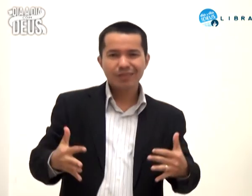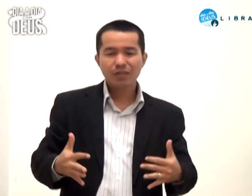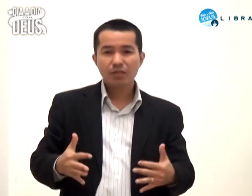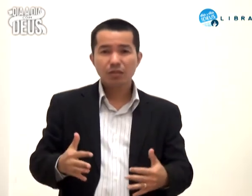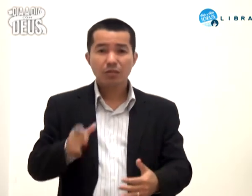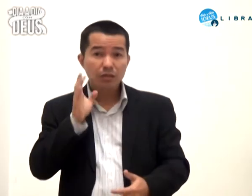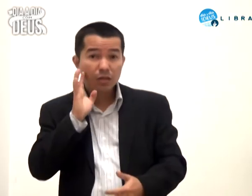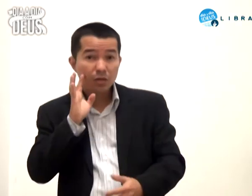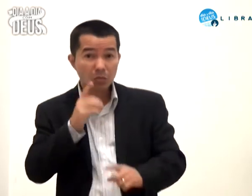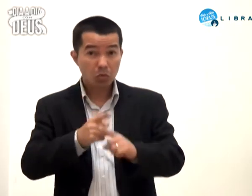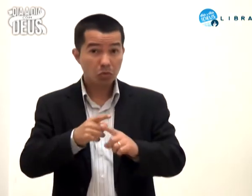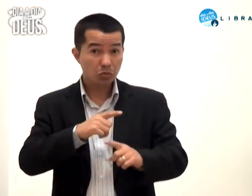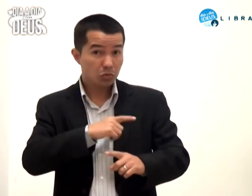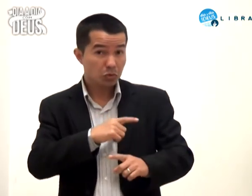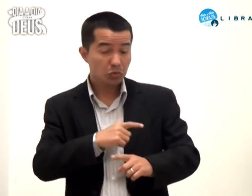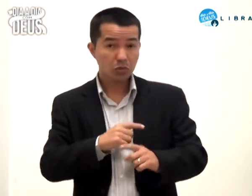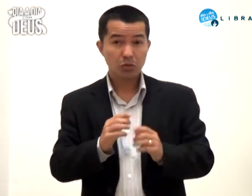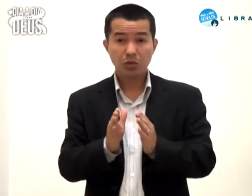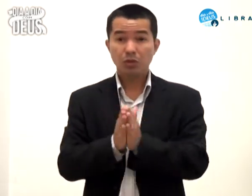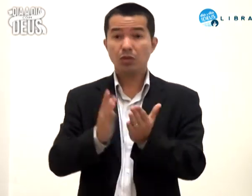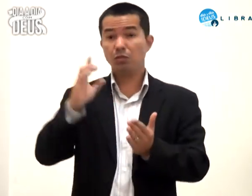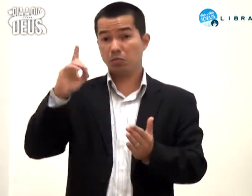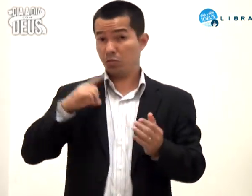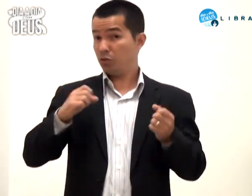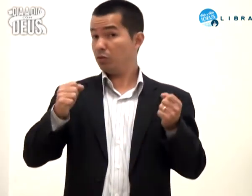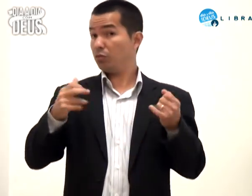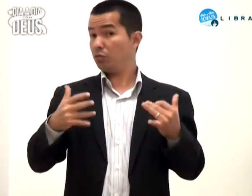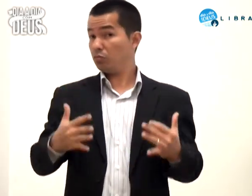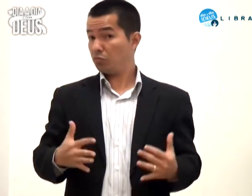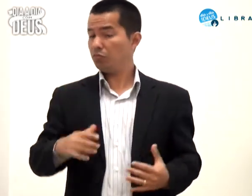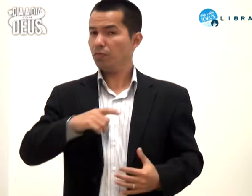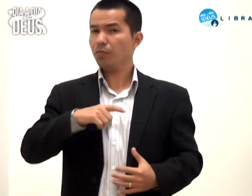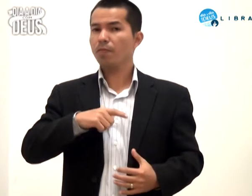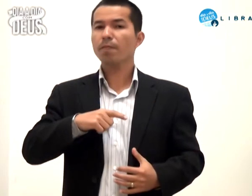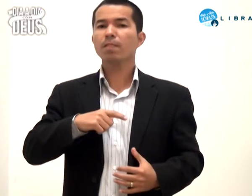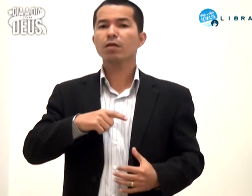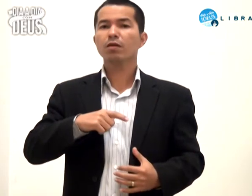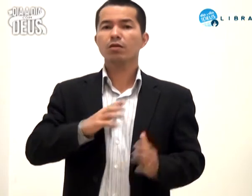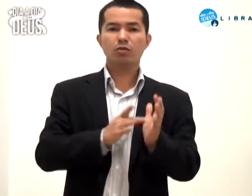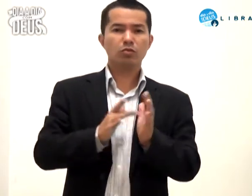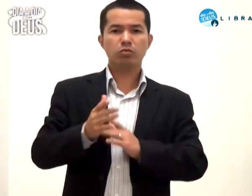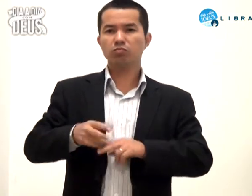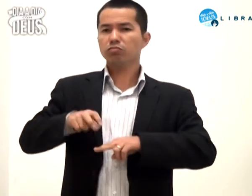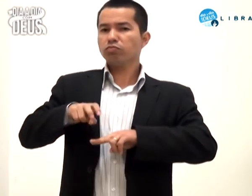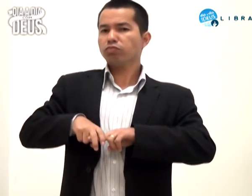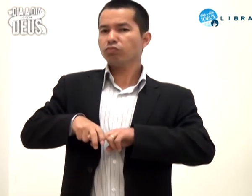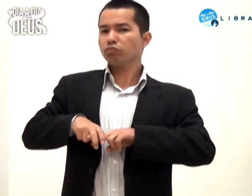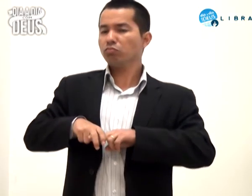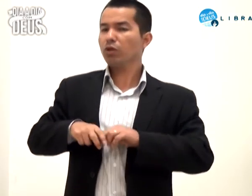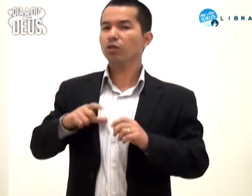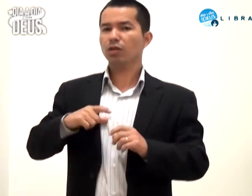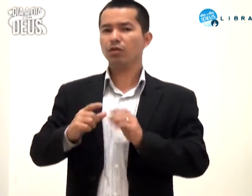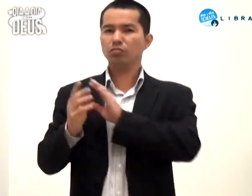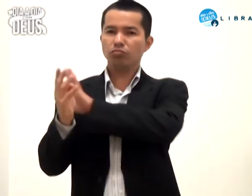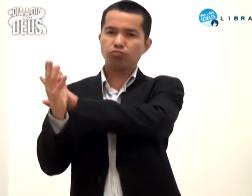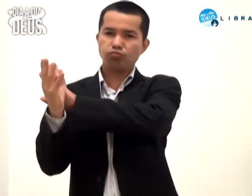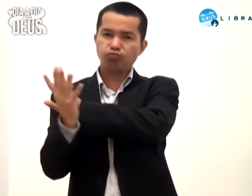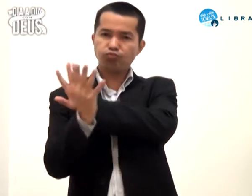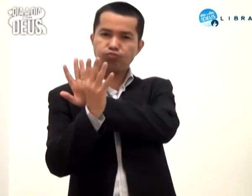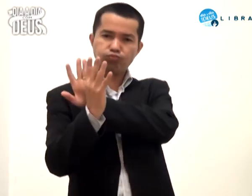pobre. Já ouviu falar dessa oferta? É interessante porque a Bíblia diz que Jesus fica no templo olhando o